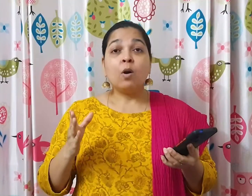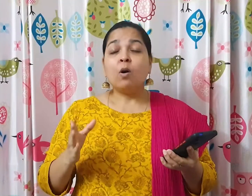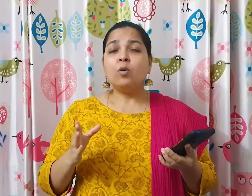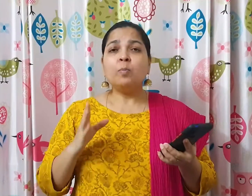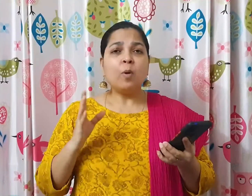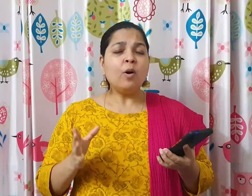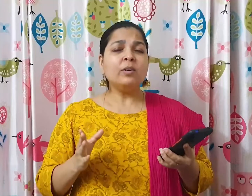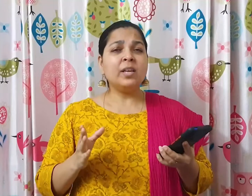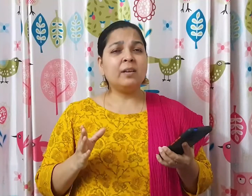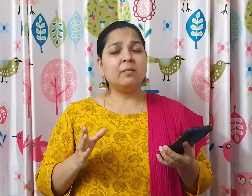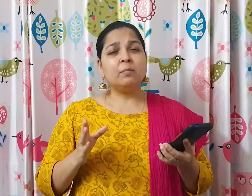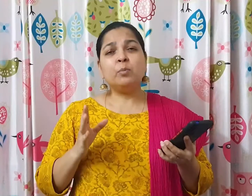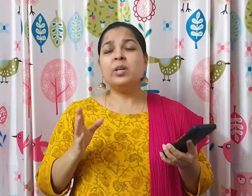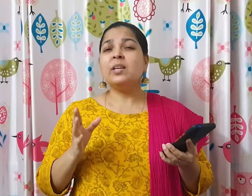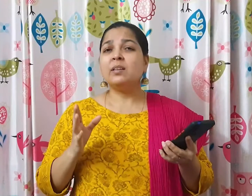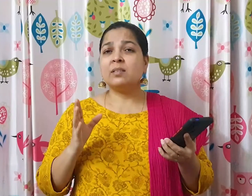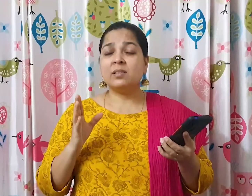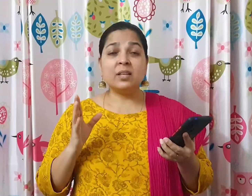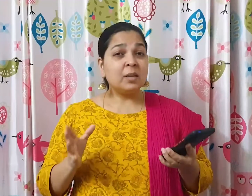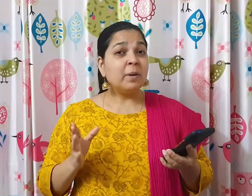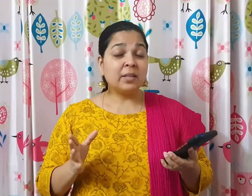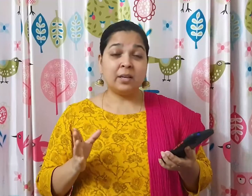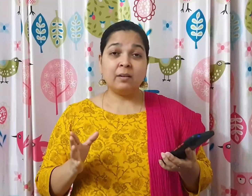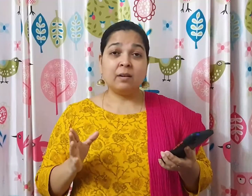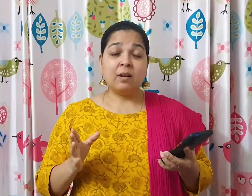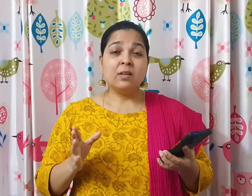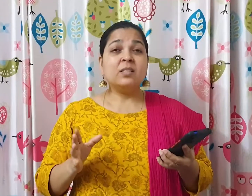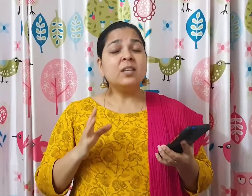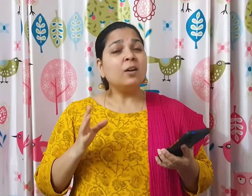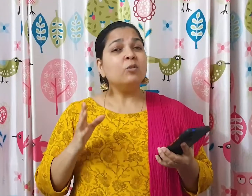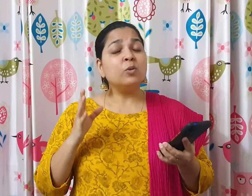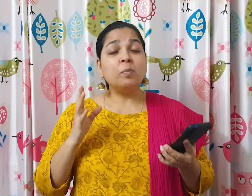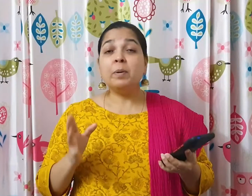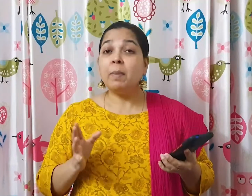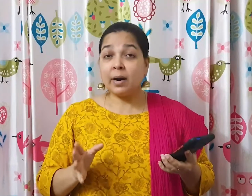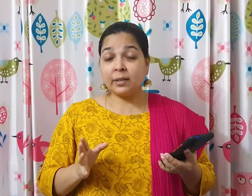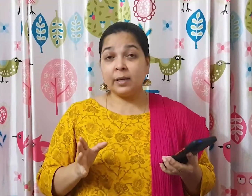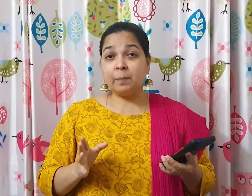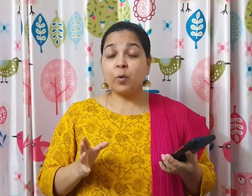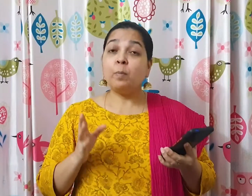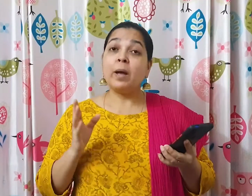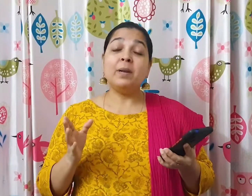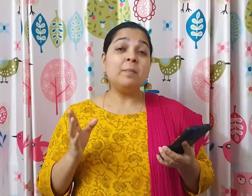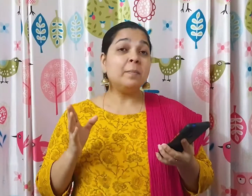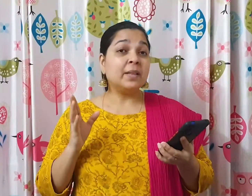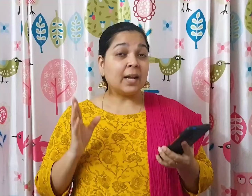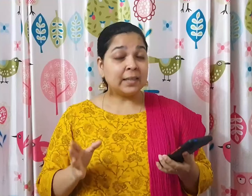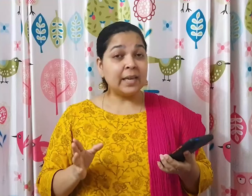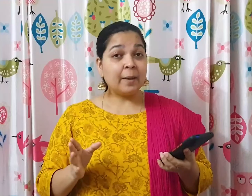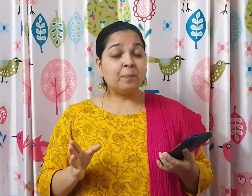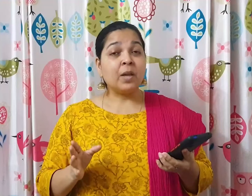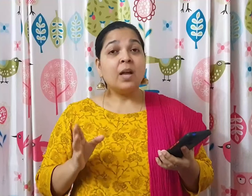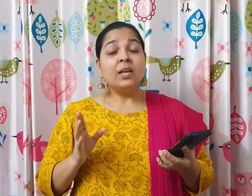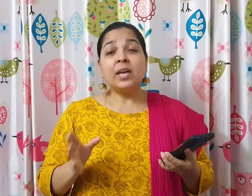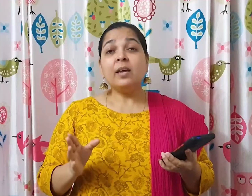কৰিলে। মহিলাগৰাকীয়ে নিজৰ সুস্থতা আৰু নিজৰ সুস্থতা গ্ৰহণ কৰাৰ এক প্ৰতিছবি নিজৰ মগজুতে